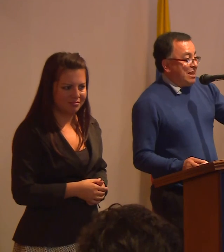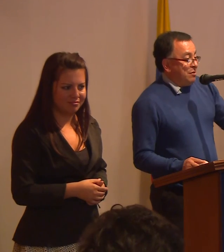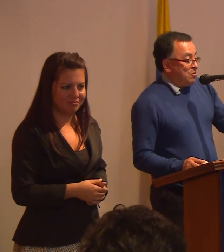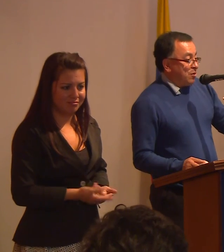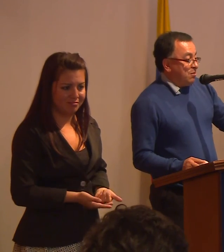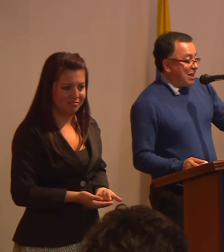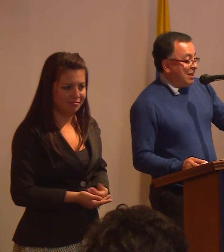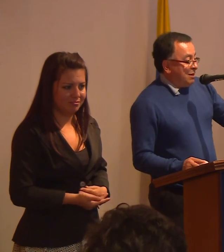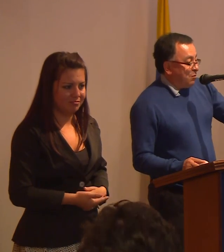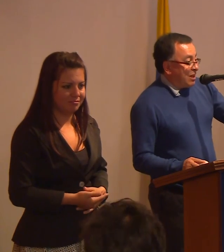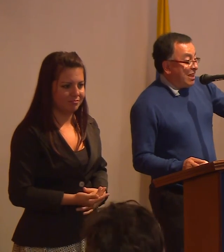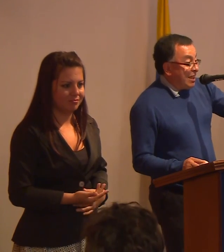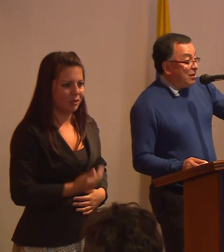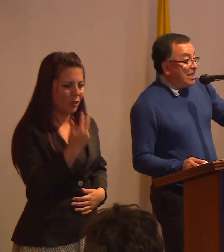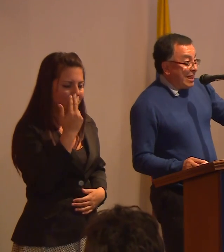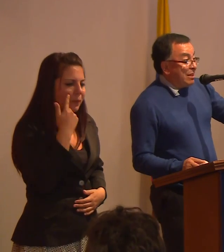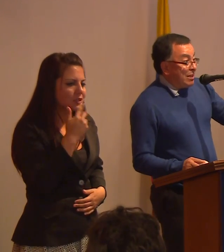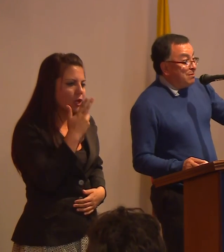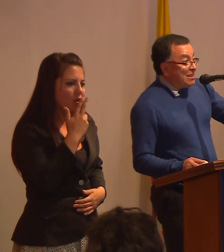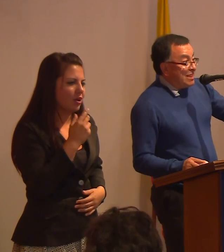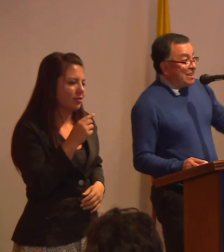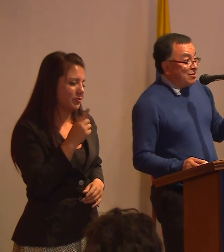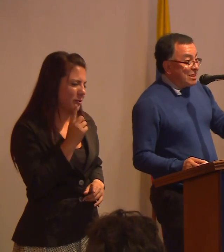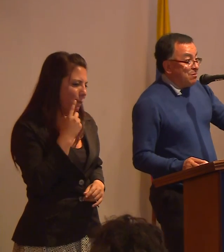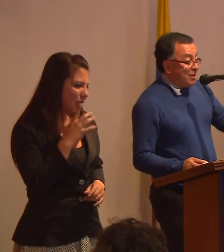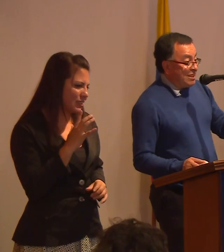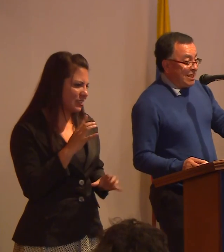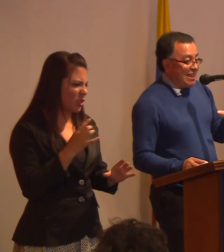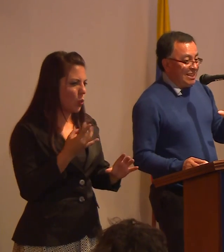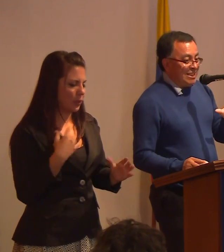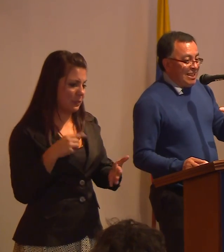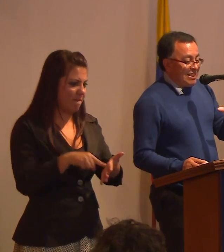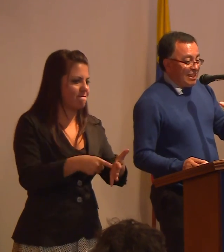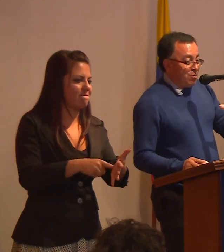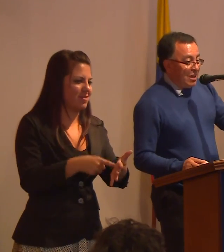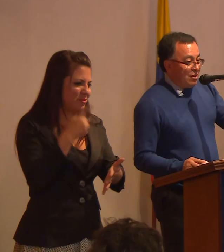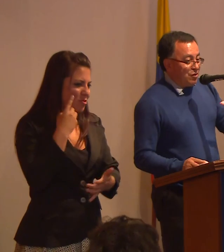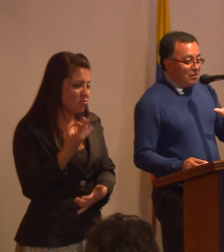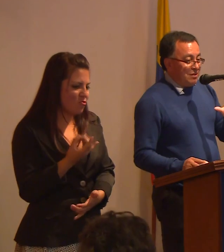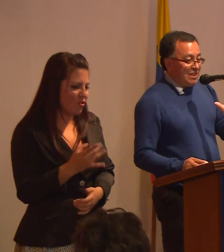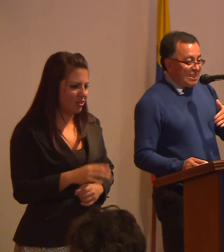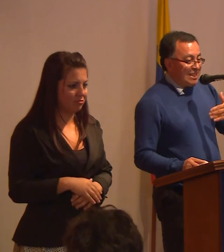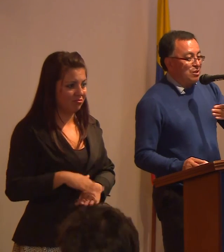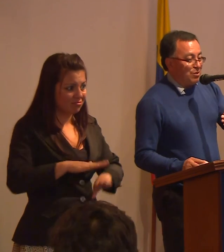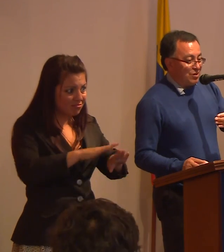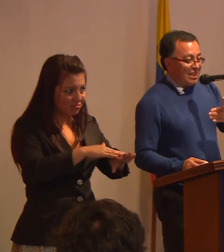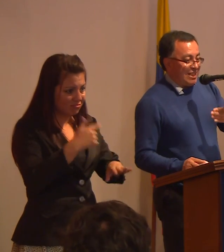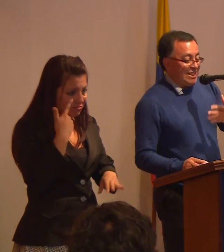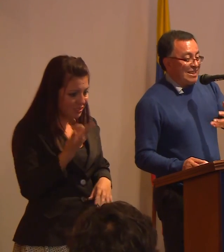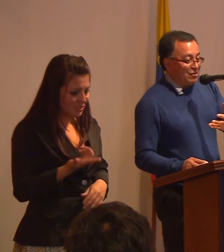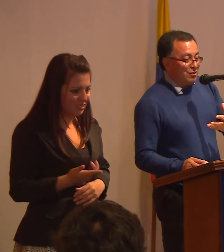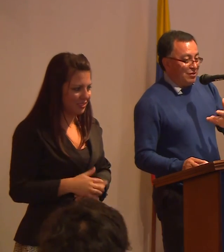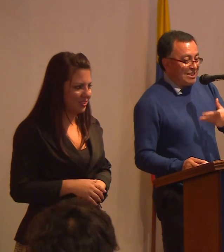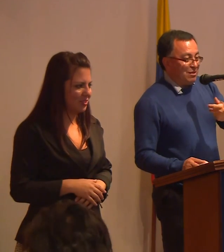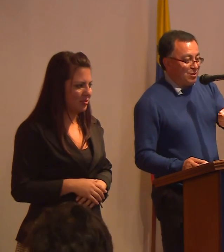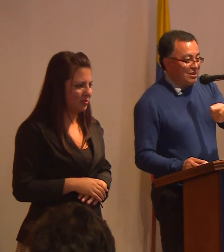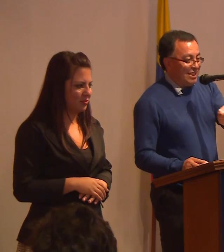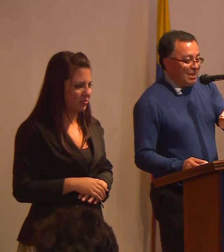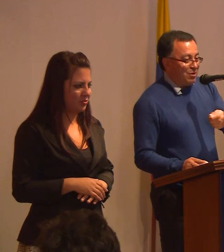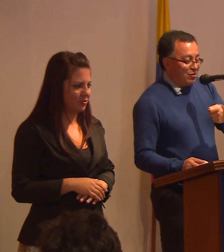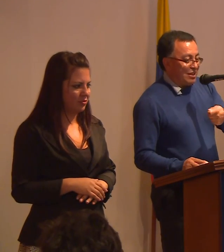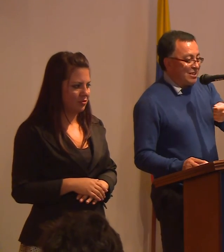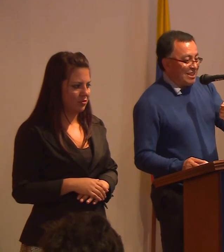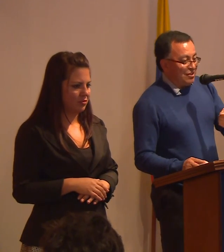comprometidos, pues, sea un poco para poner el dedo en la llaga algunas veces en las cosas que pueden estar ahí saliendo mal o no visibilizadas, como los que en esta coyuntura